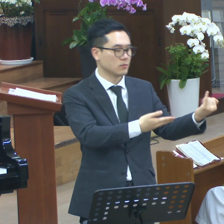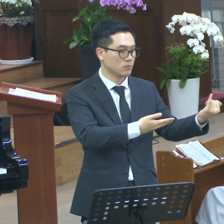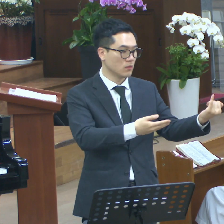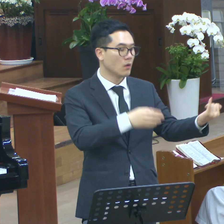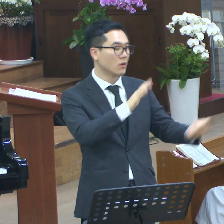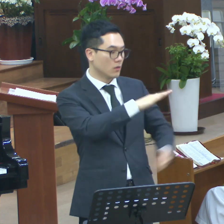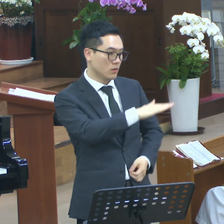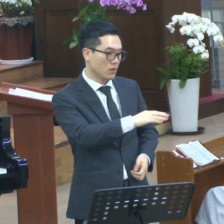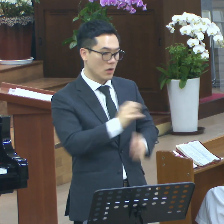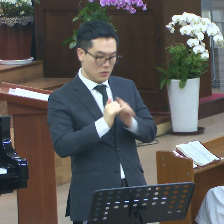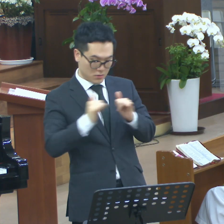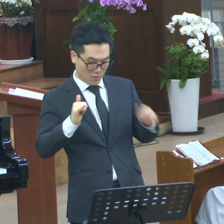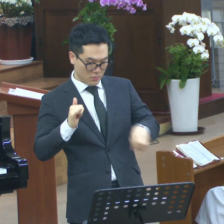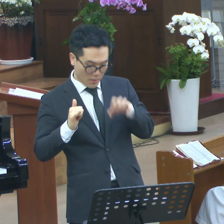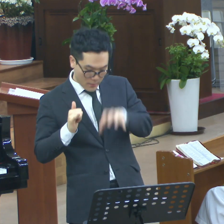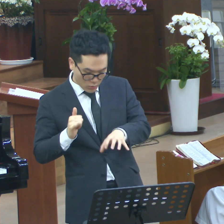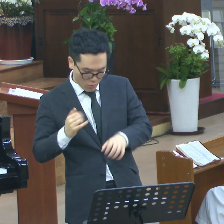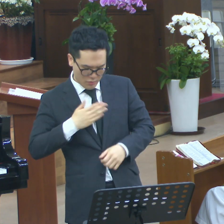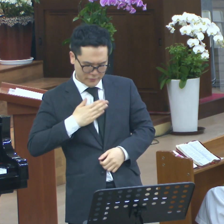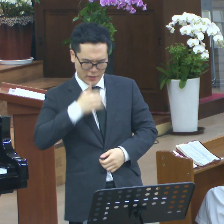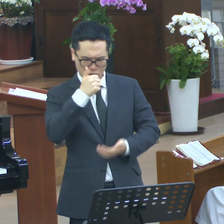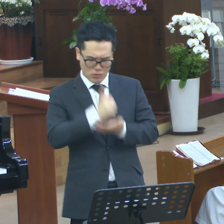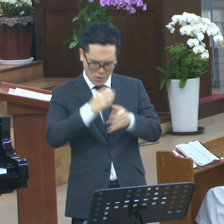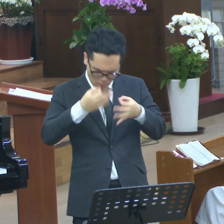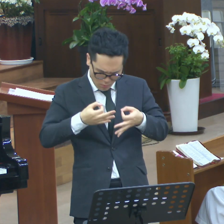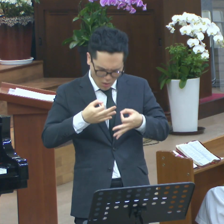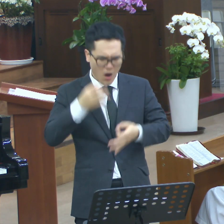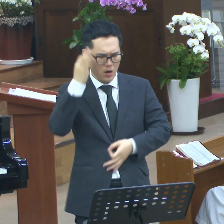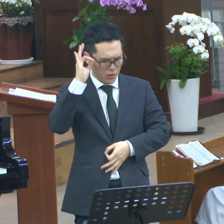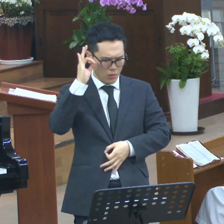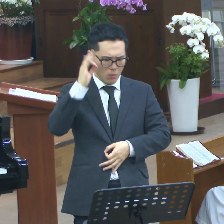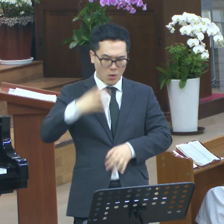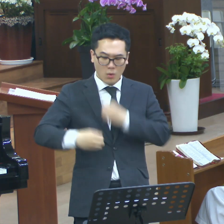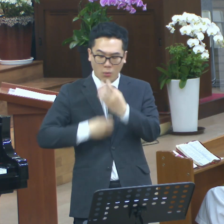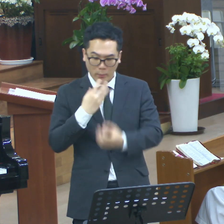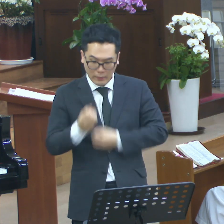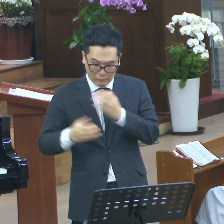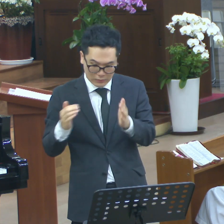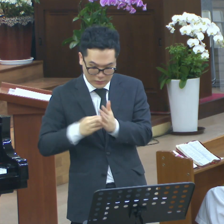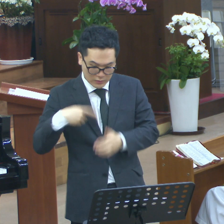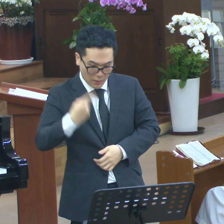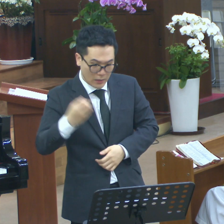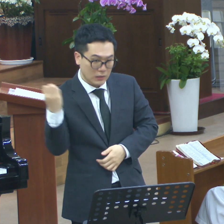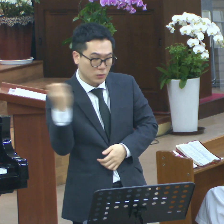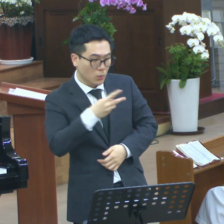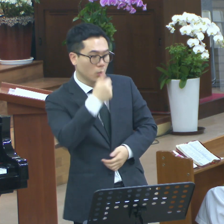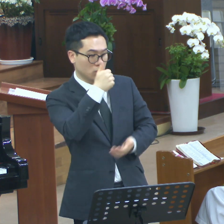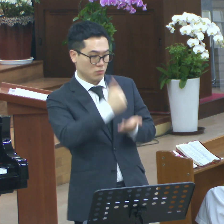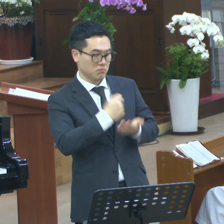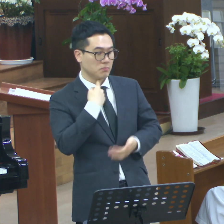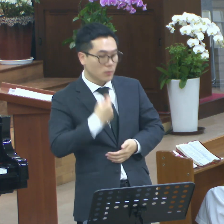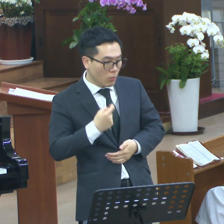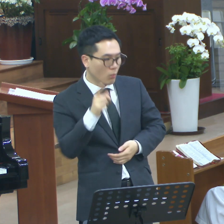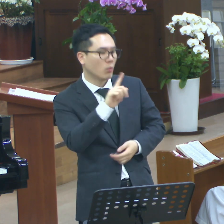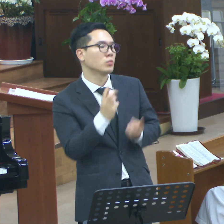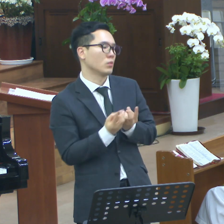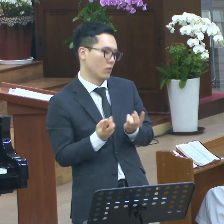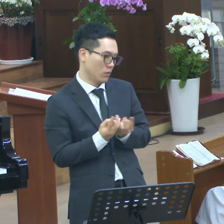죄를 고백해놓고 은밀하게 죄를 또 저지르면 어떻게 하죠? 그런 분 없습니까? 그 교회는 재고백하면 다